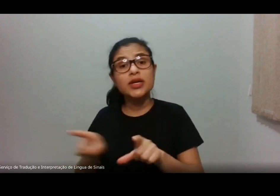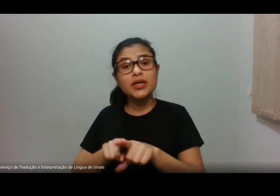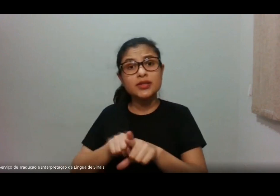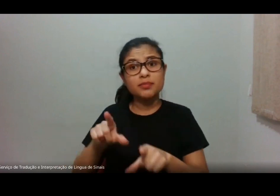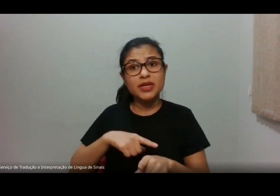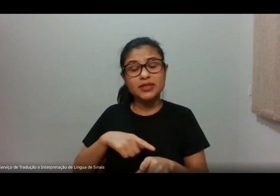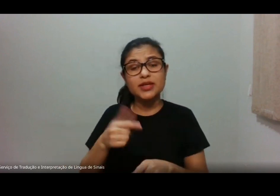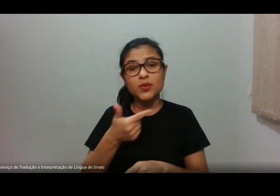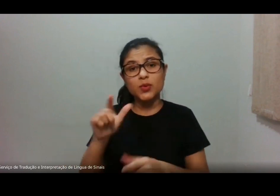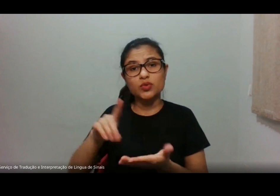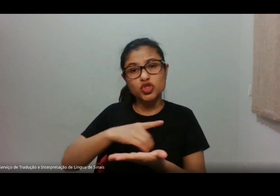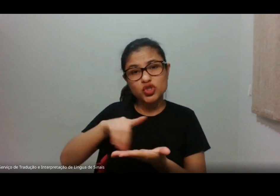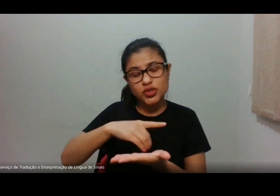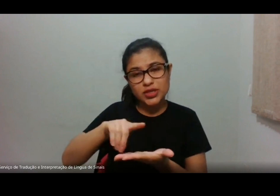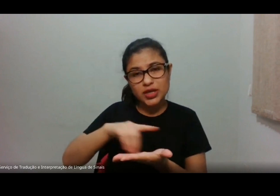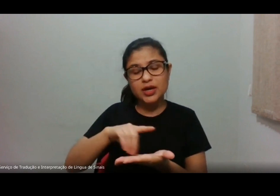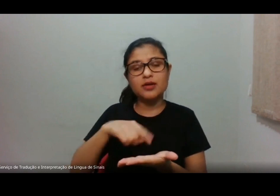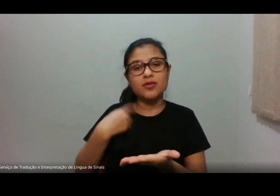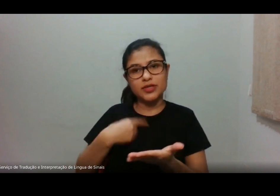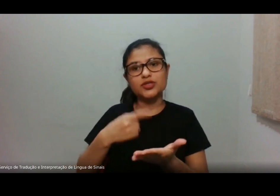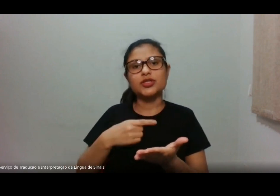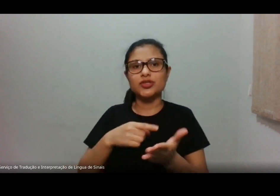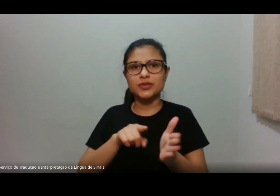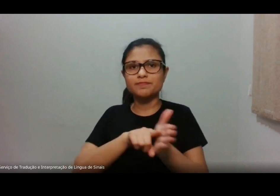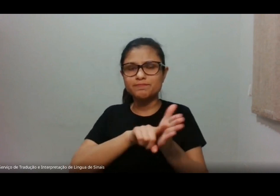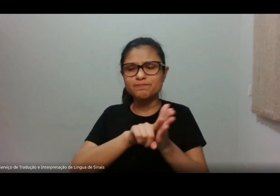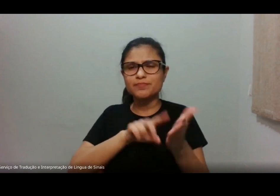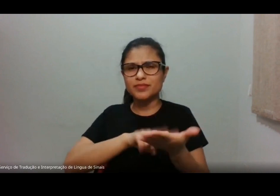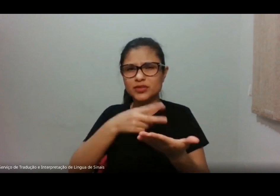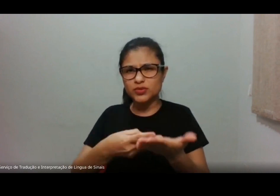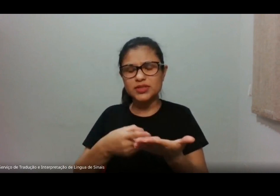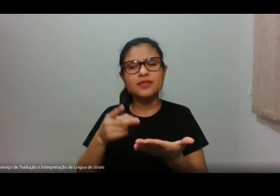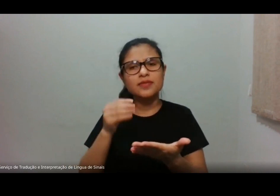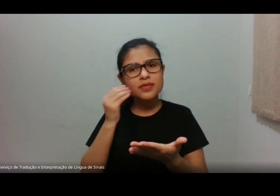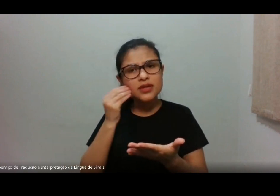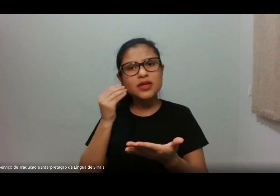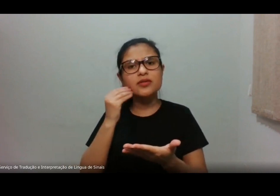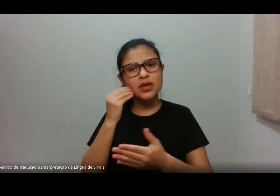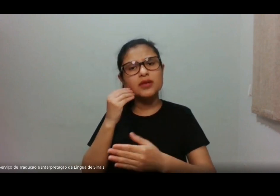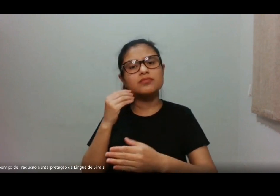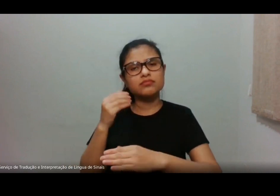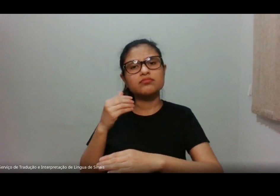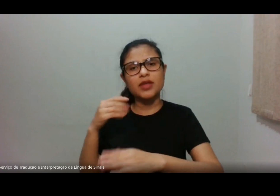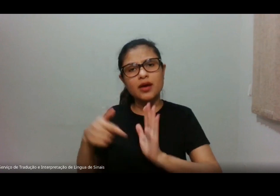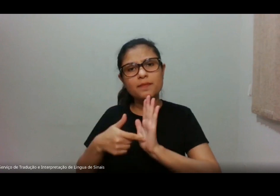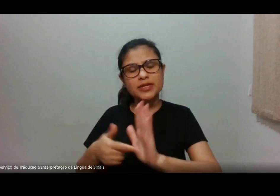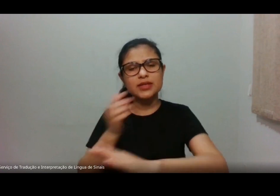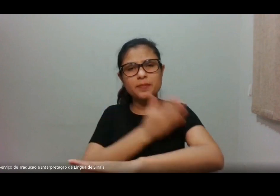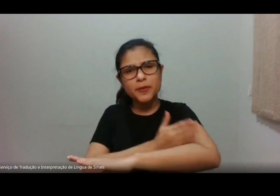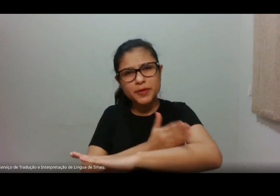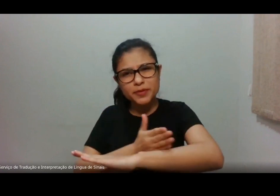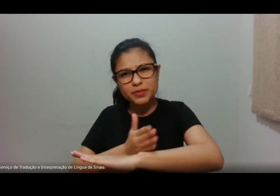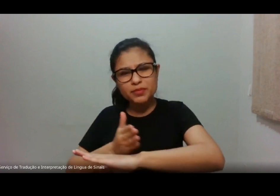para o dicionário que você está organizando, que é um verbete sobre direitos linguísticos, que vai tentar traçar um pouco essa cronologia